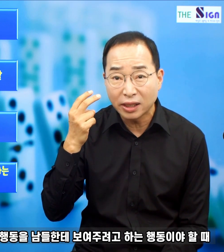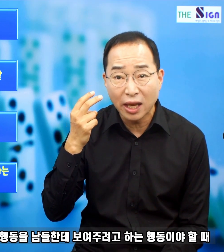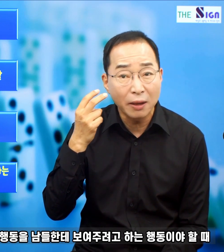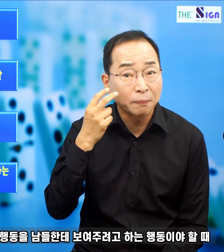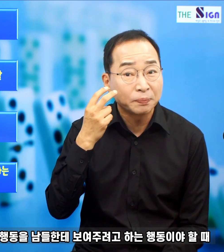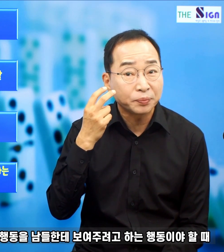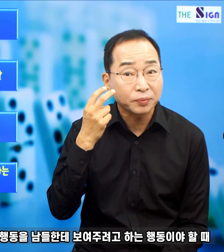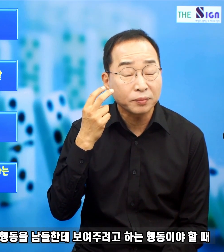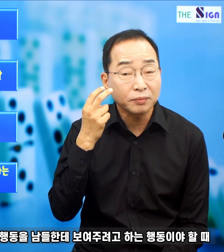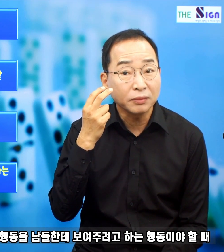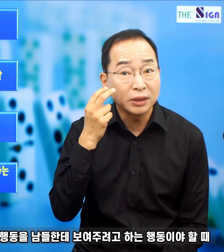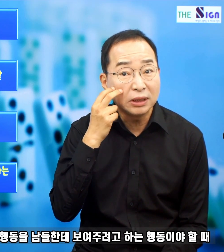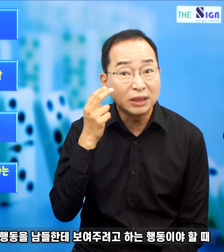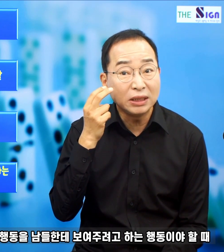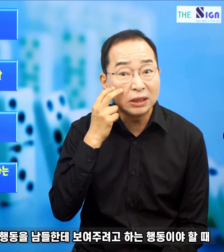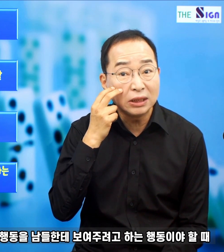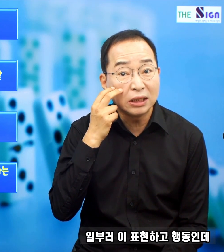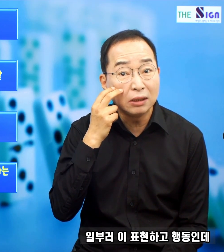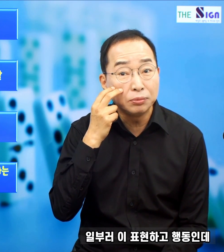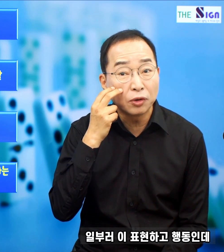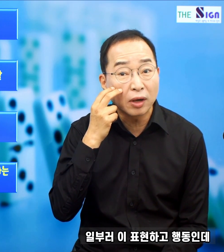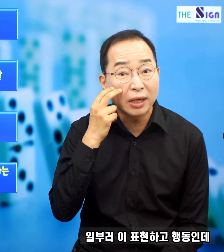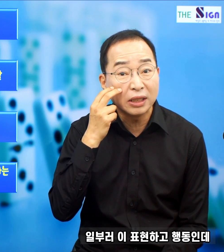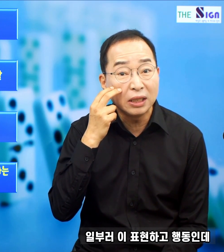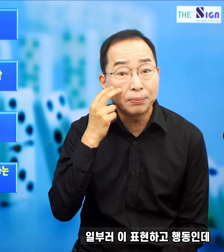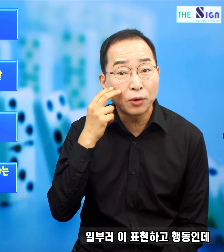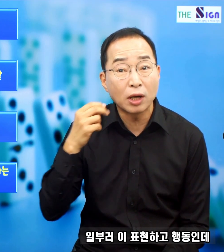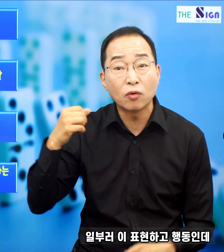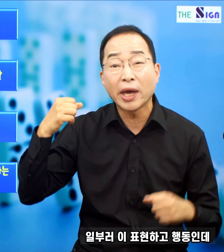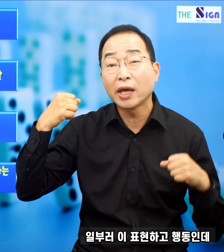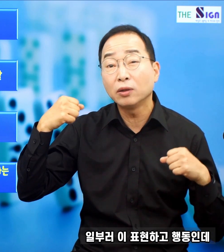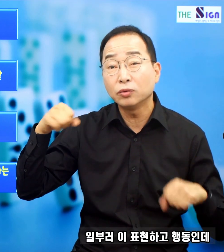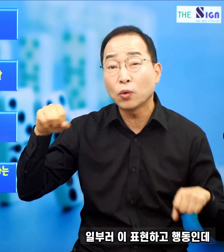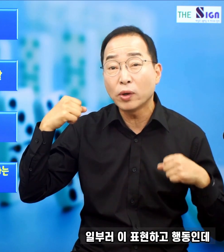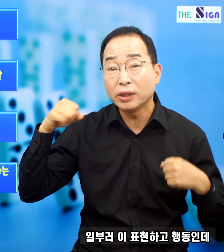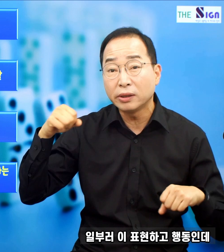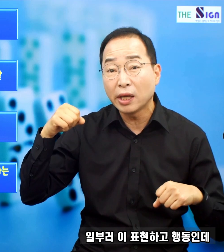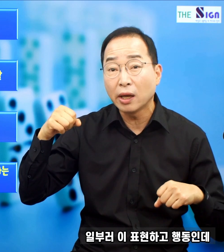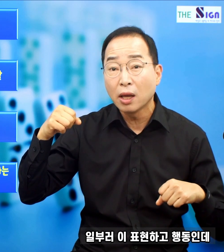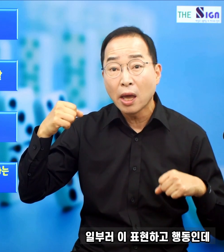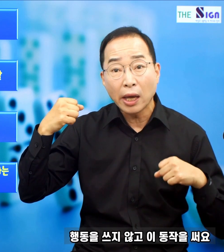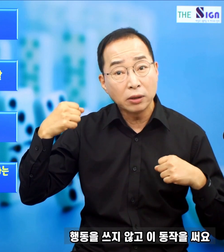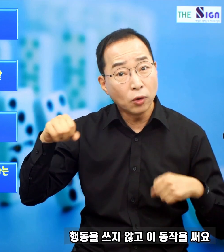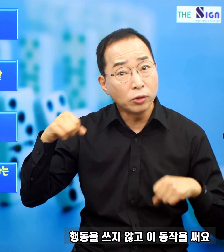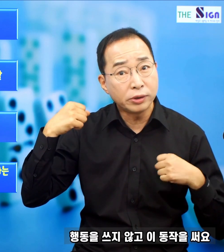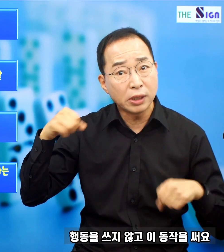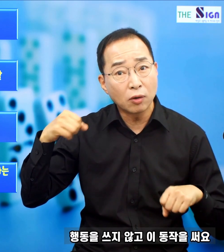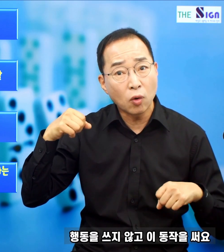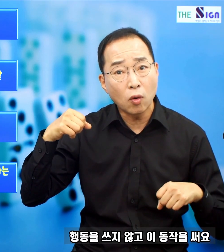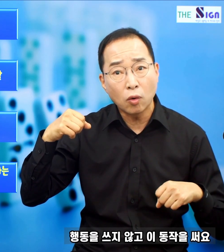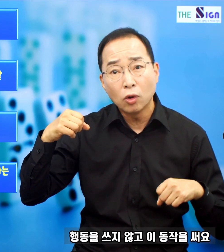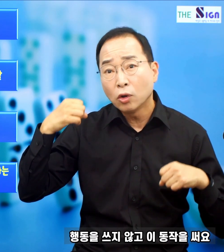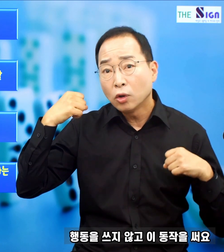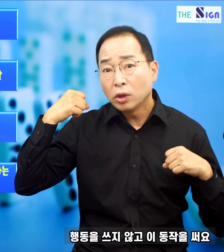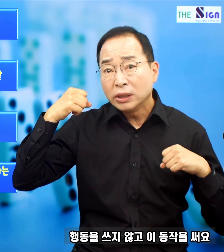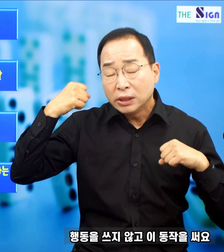때 이 일부러라는 이 표현하고 행동인데 행동을 쓰지 않고